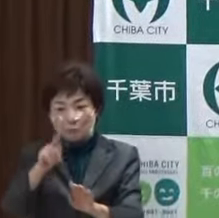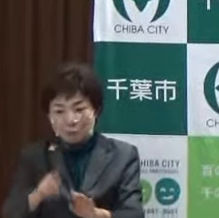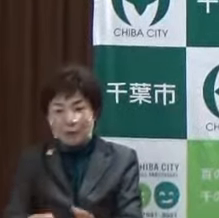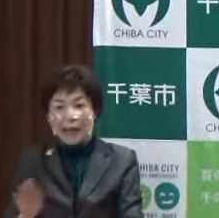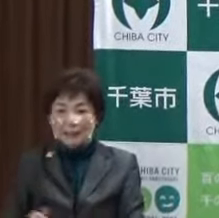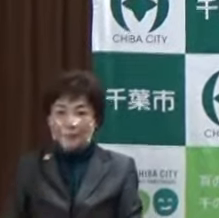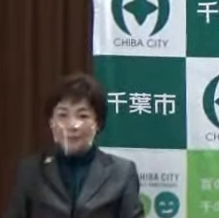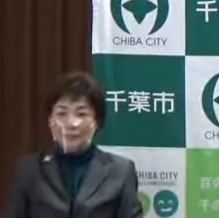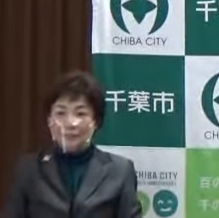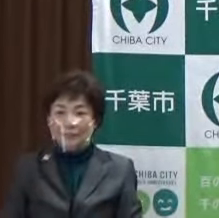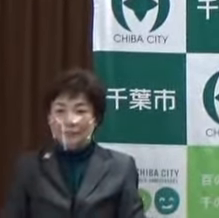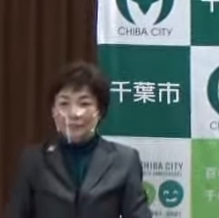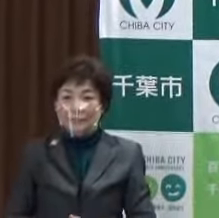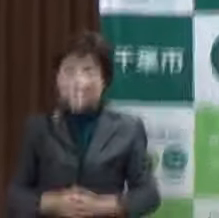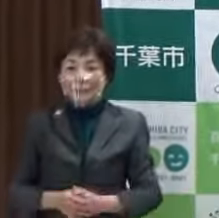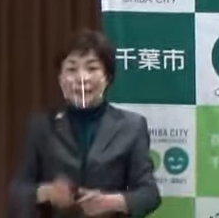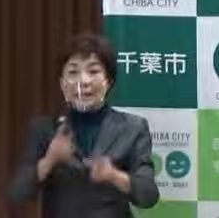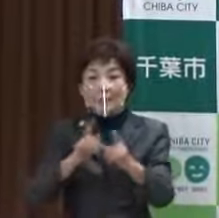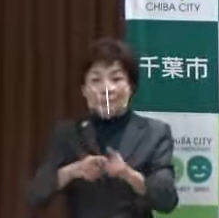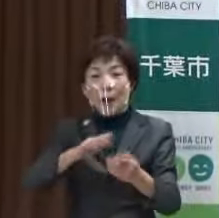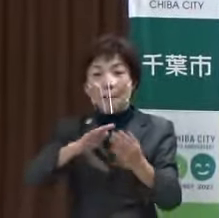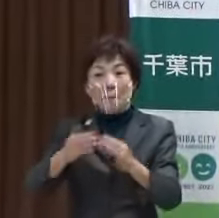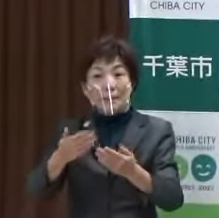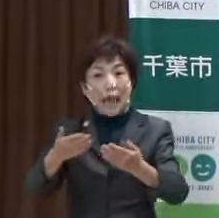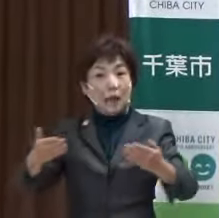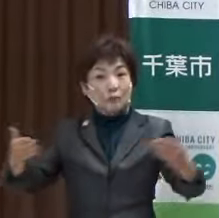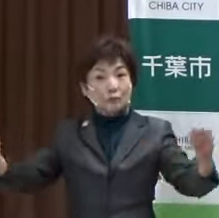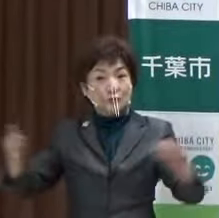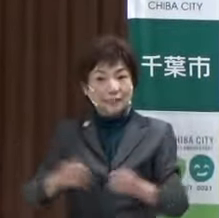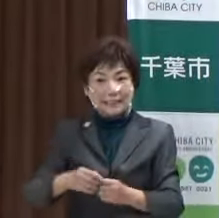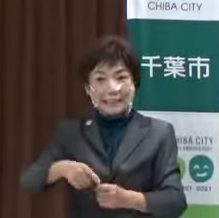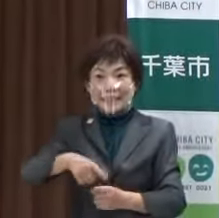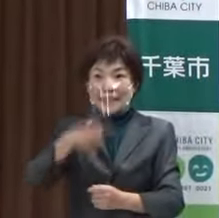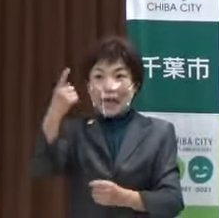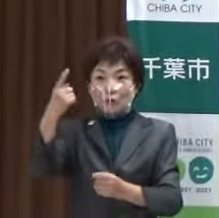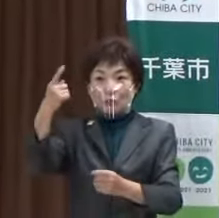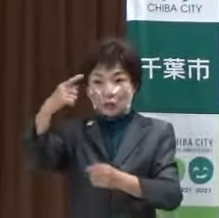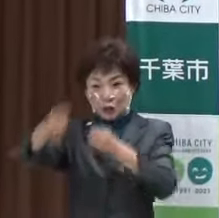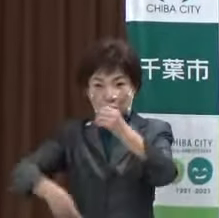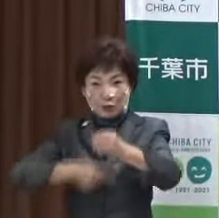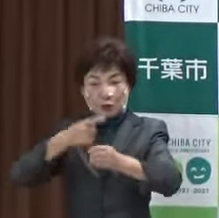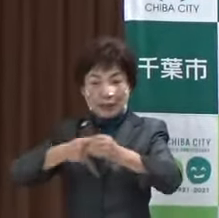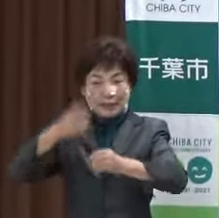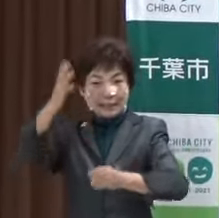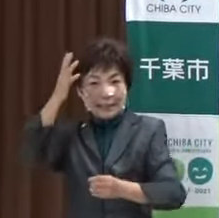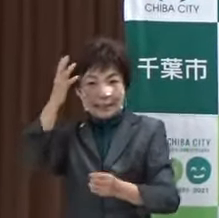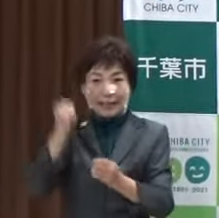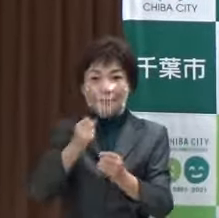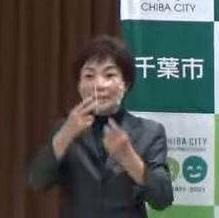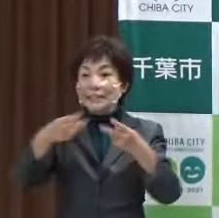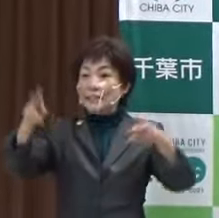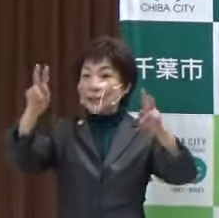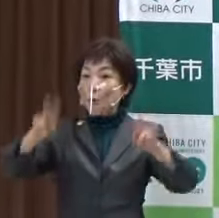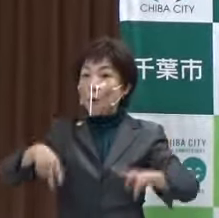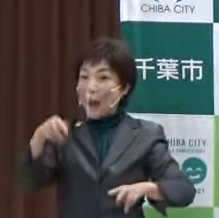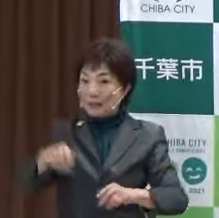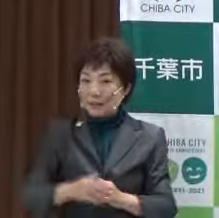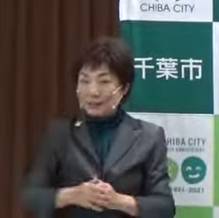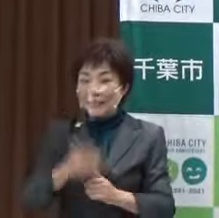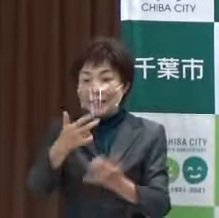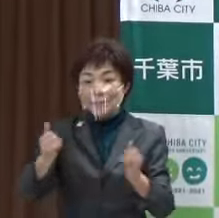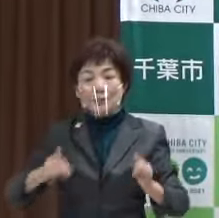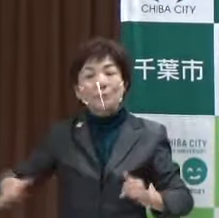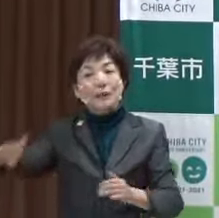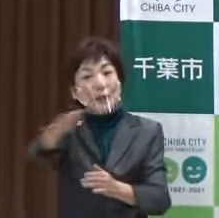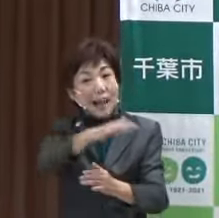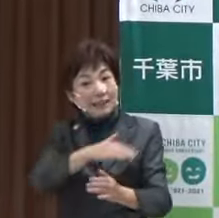ます。また千葉町博ということで、100周年の記念事業の中で、市民の